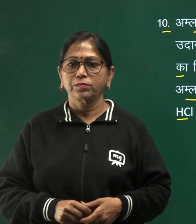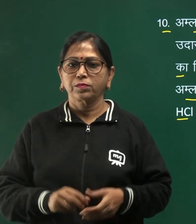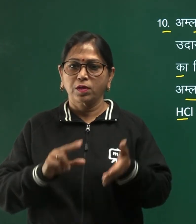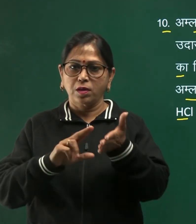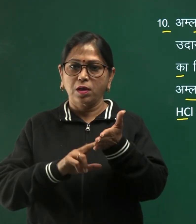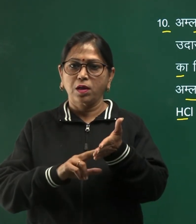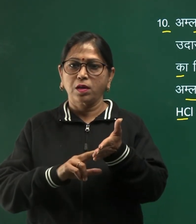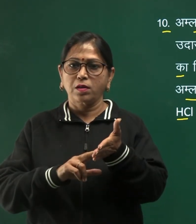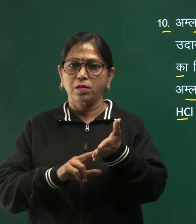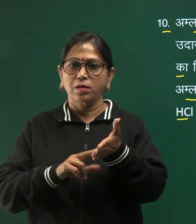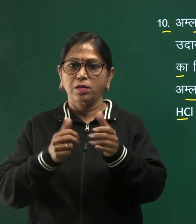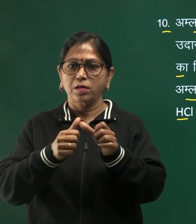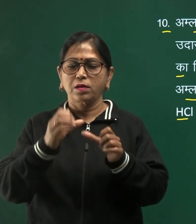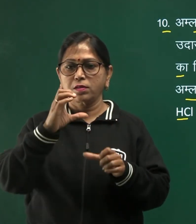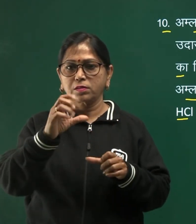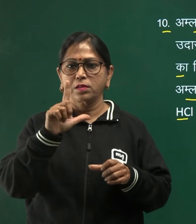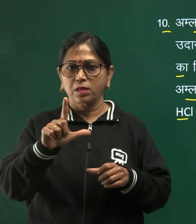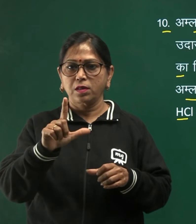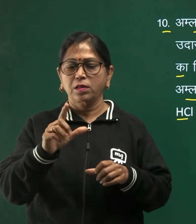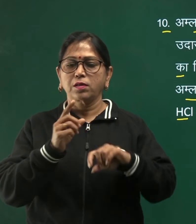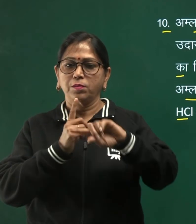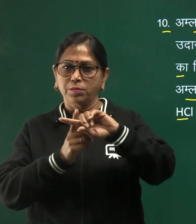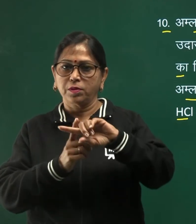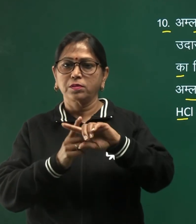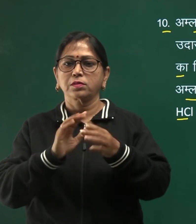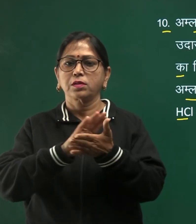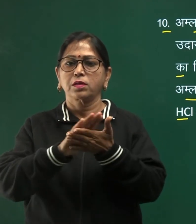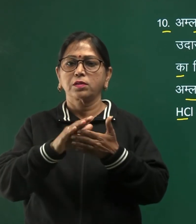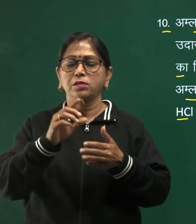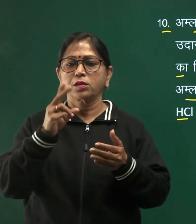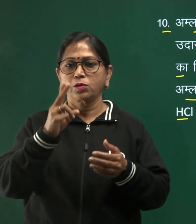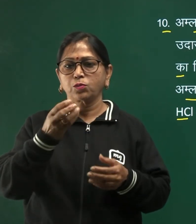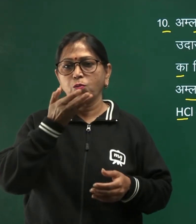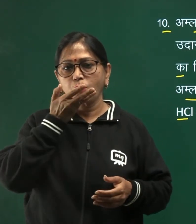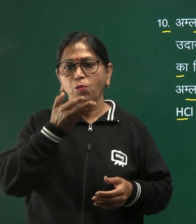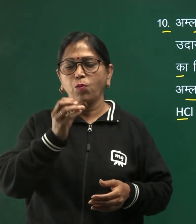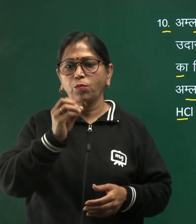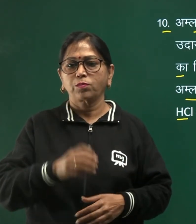बराबर नल प्लस h2o